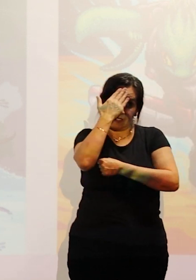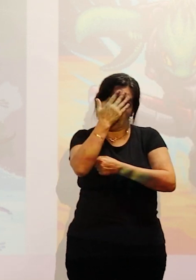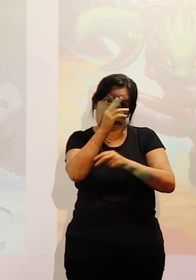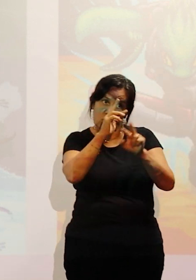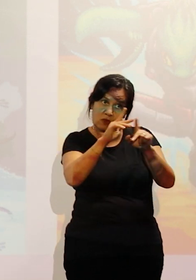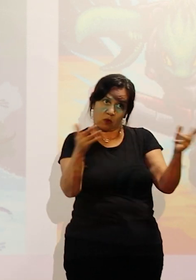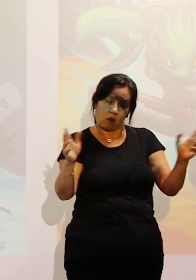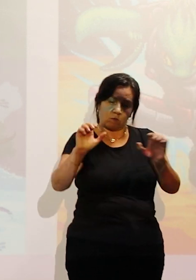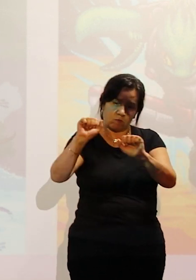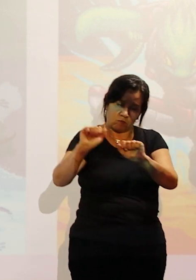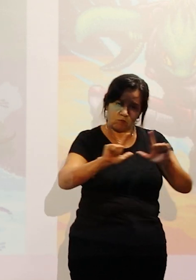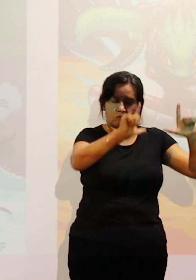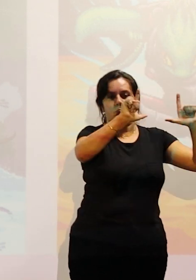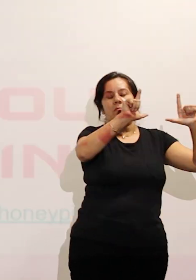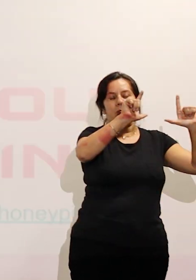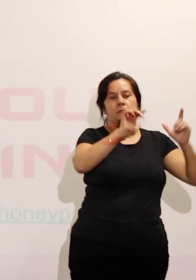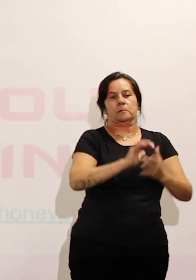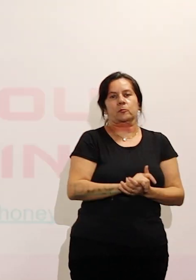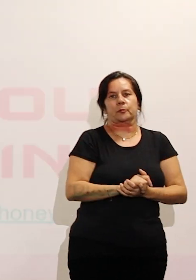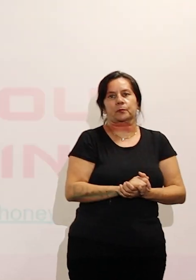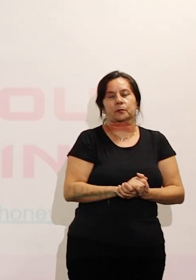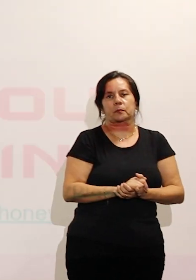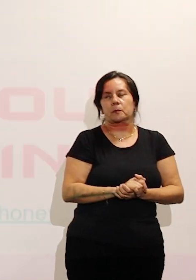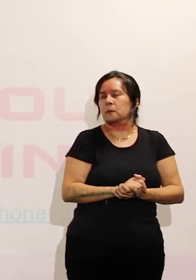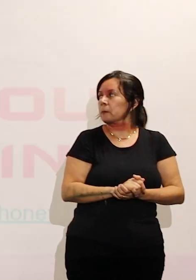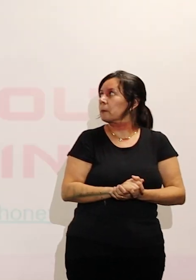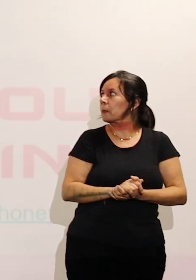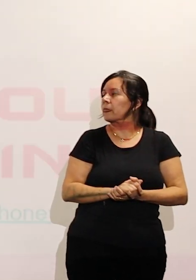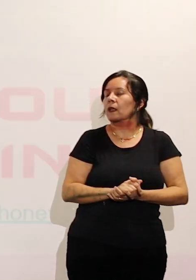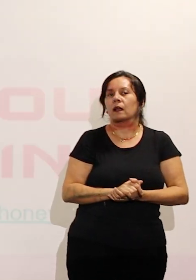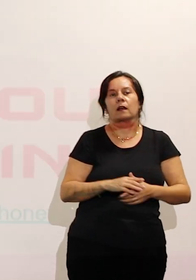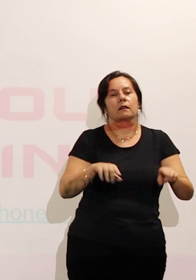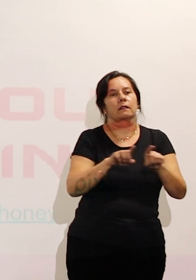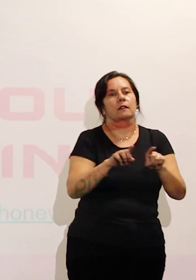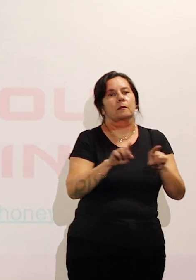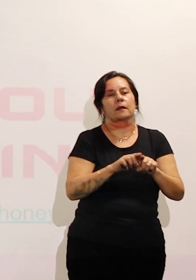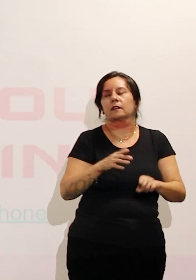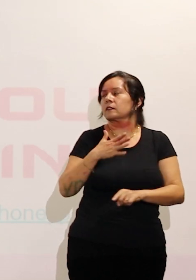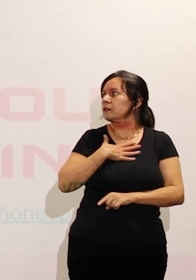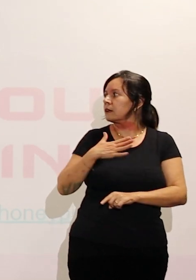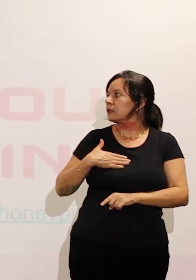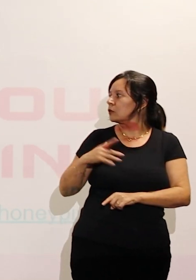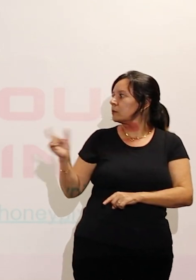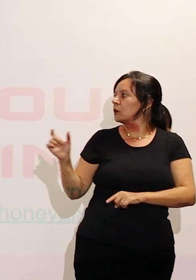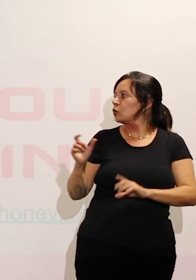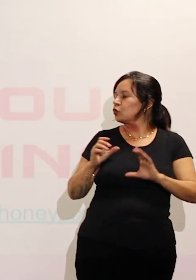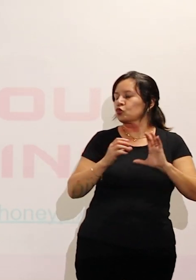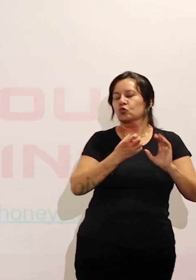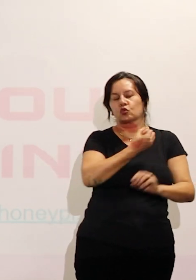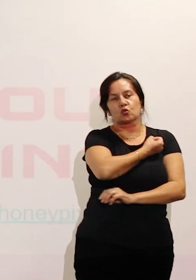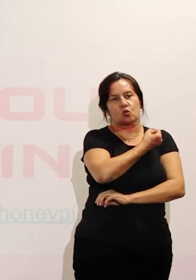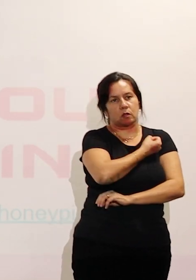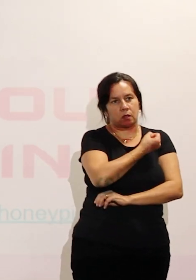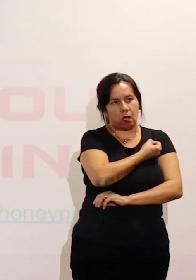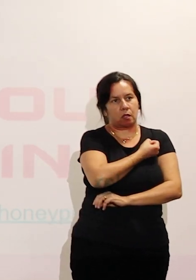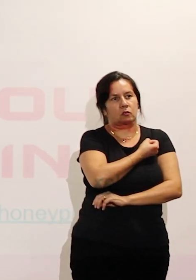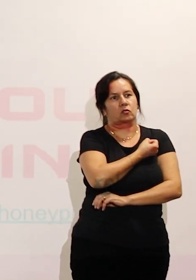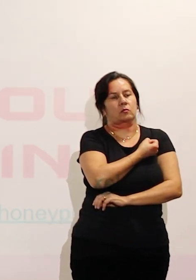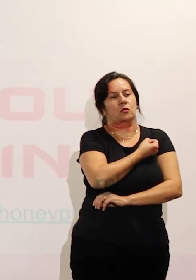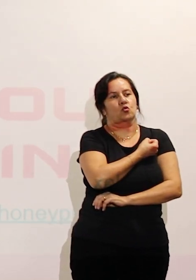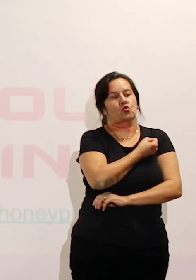para o próximo. Acho que o próximo é o meu último. É o meu último. Aqui tem os meus contatos, as minhas redes, né, tem o meu